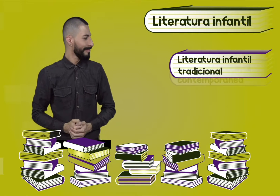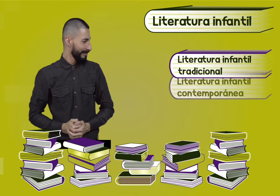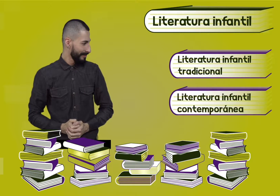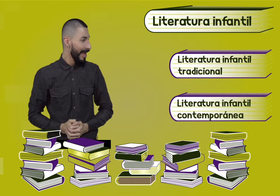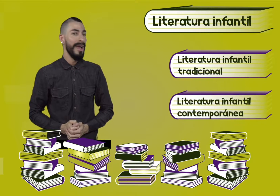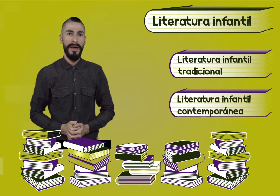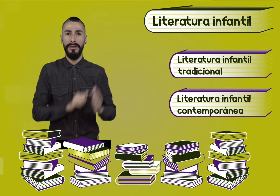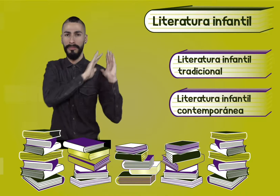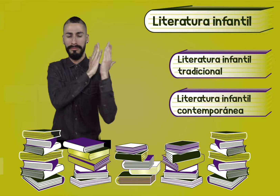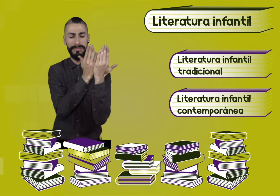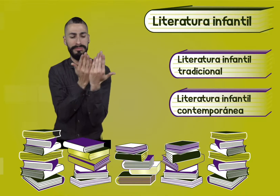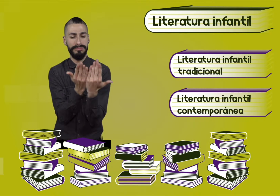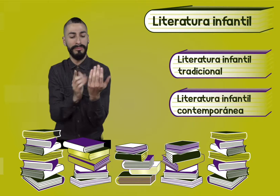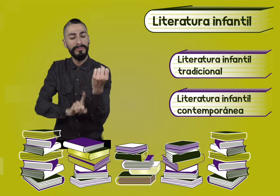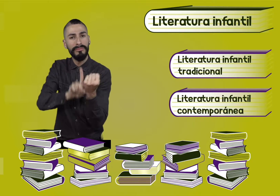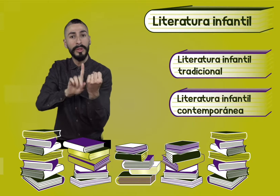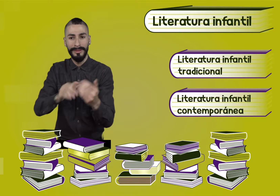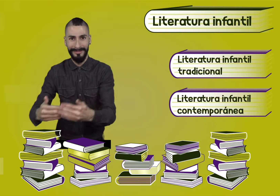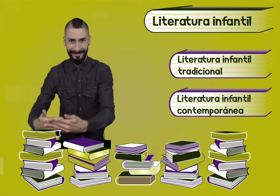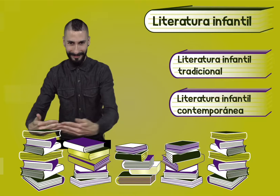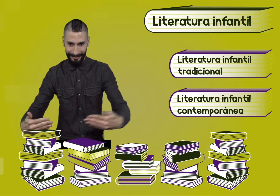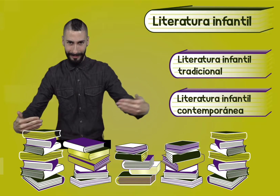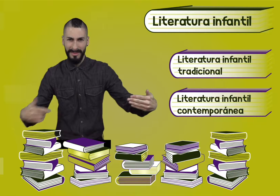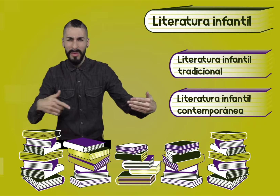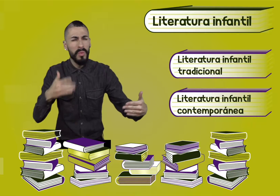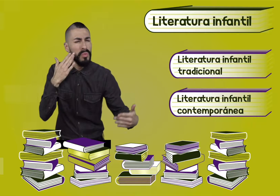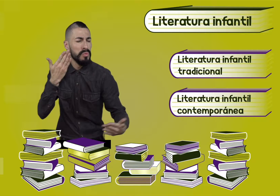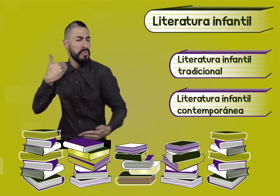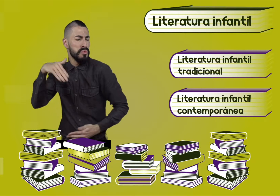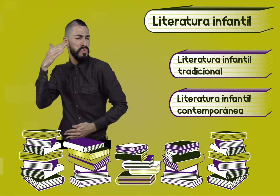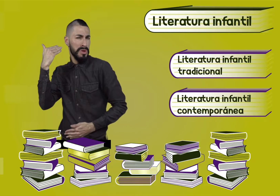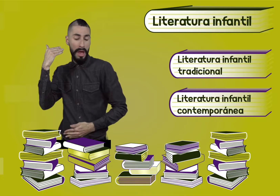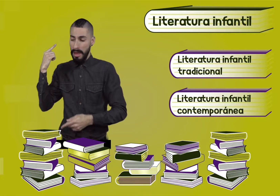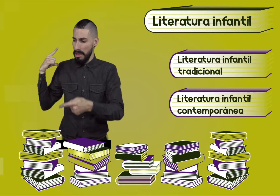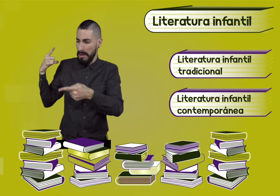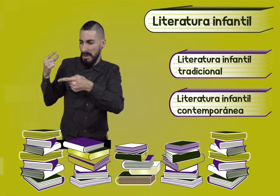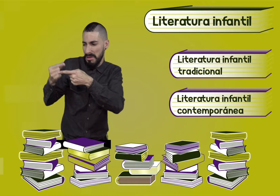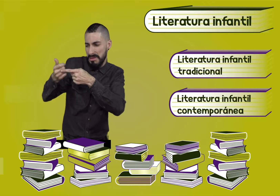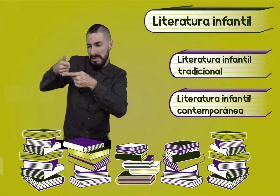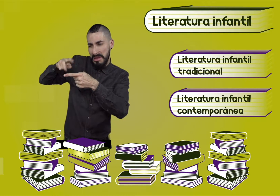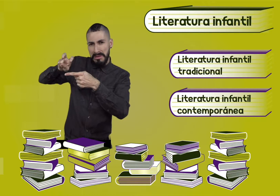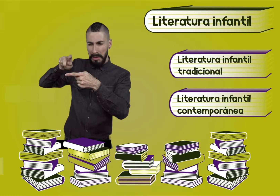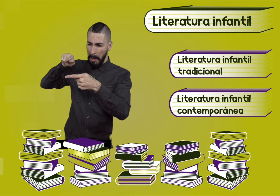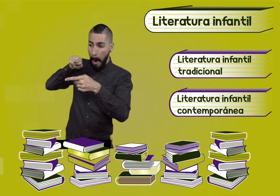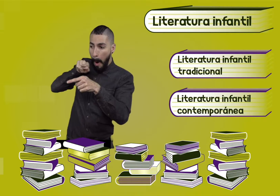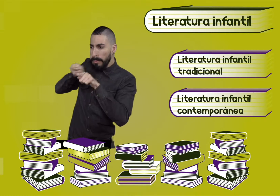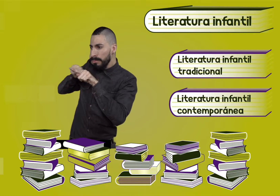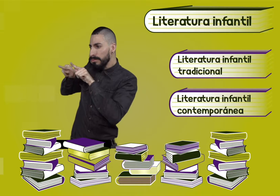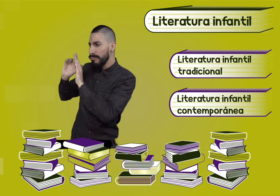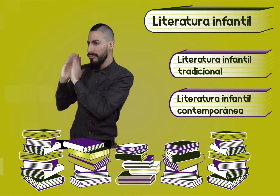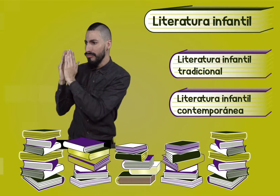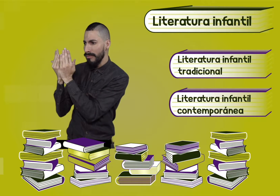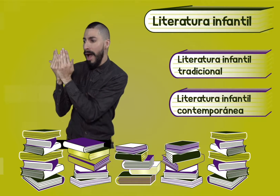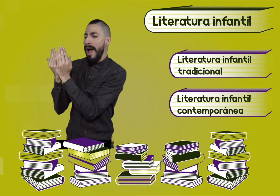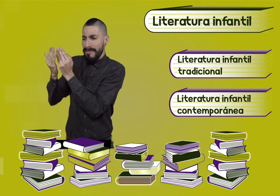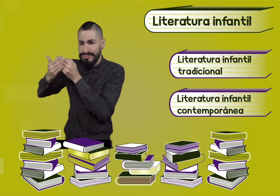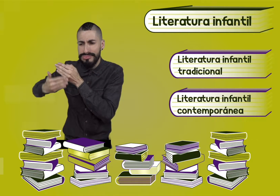generación. Y la literatura infantil contemporánea es la recopilación de cuentos que datan del